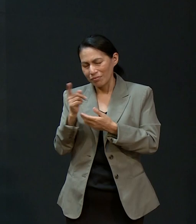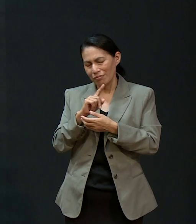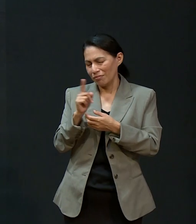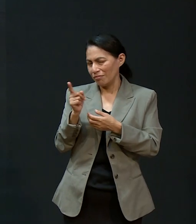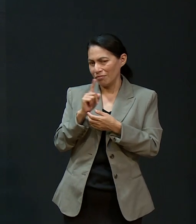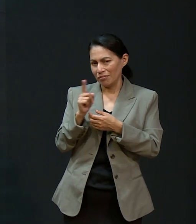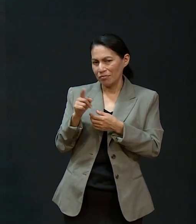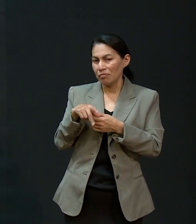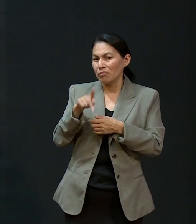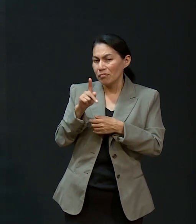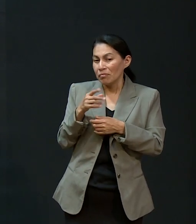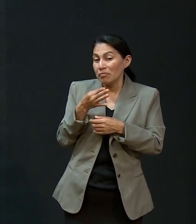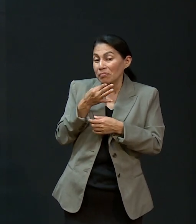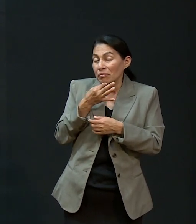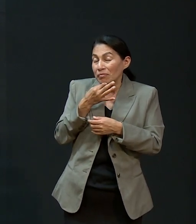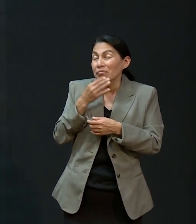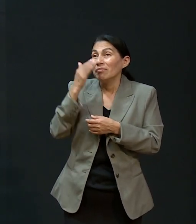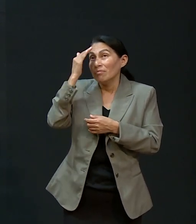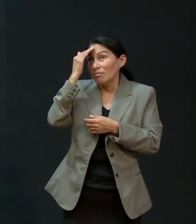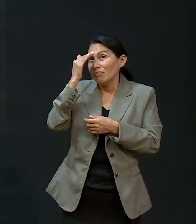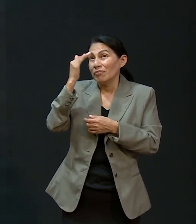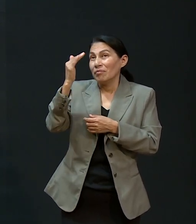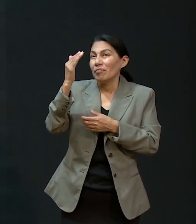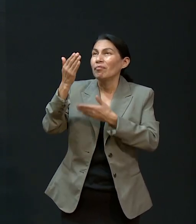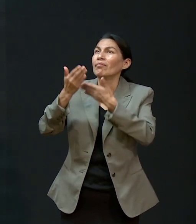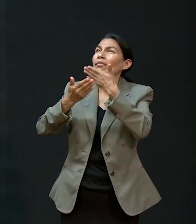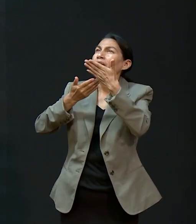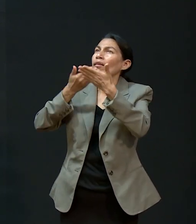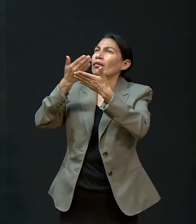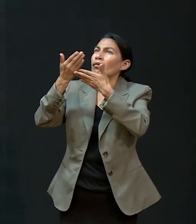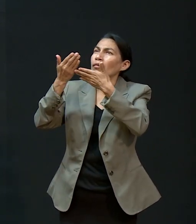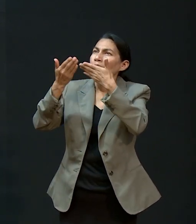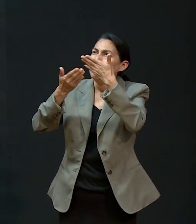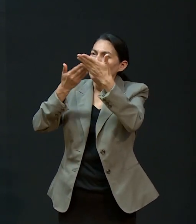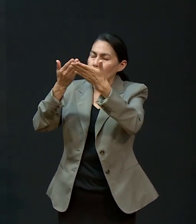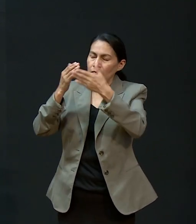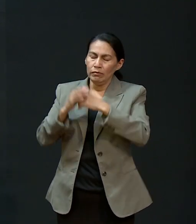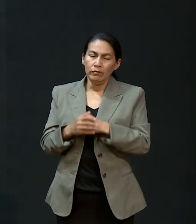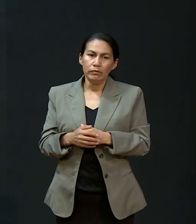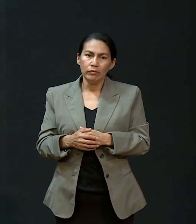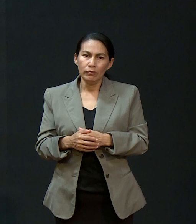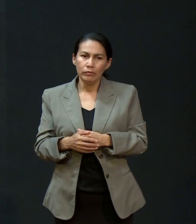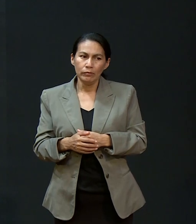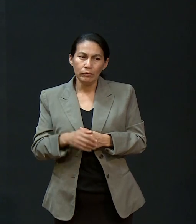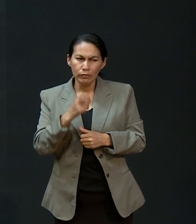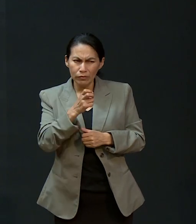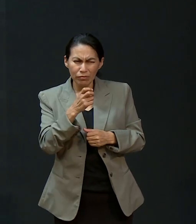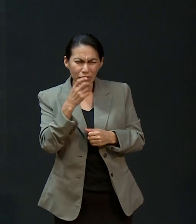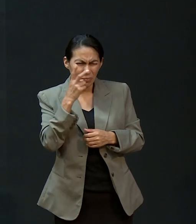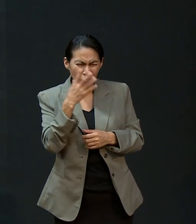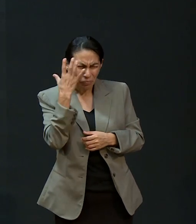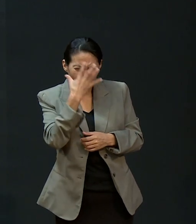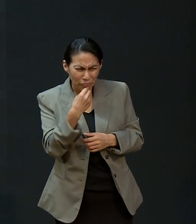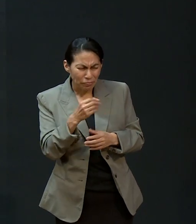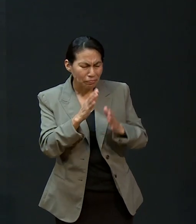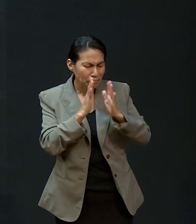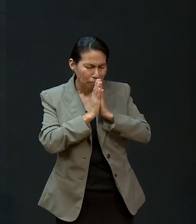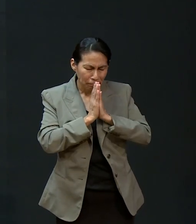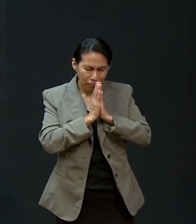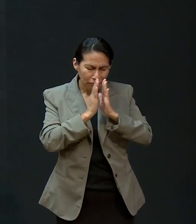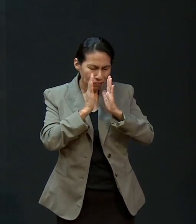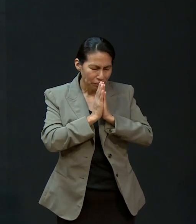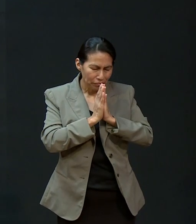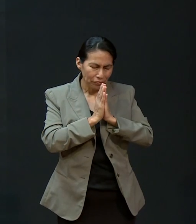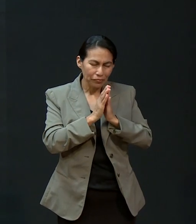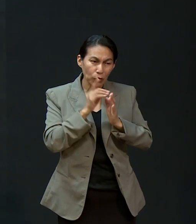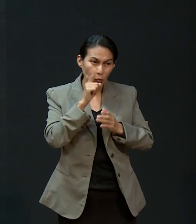licenciatura, pero lo poquito que sé, pues lo quiero dar a su servicio. ¡Amén! ¡Amén! Eso es